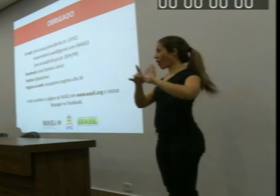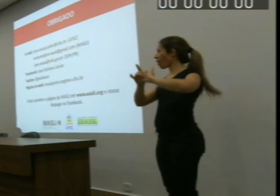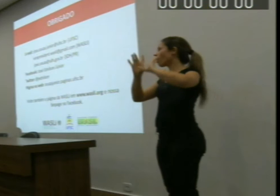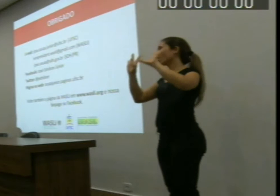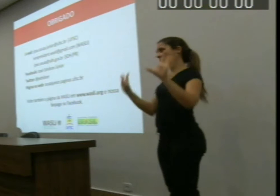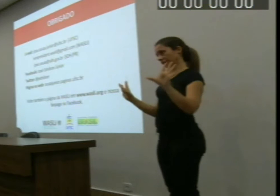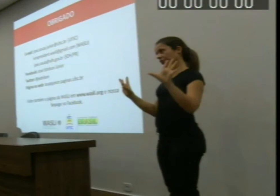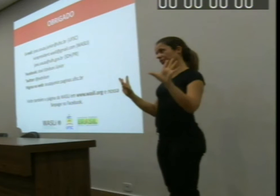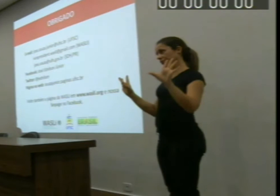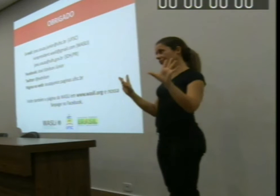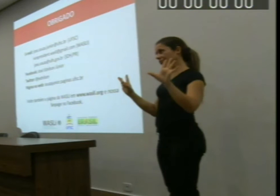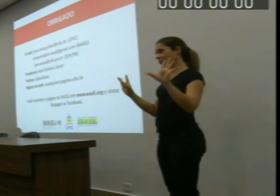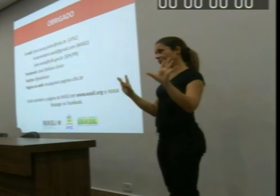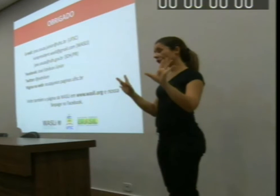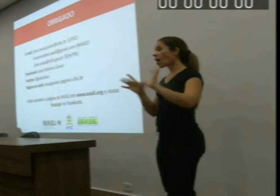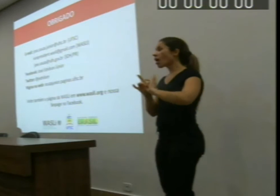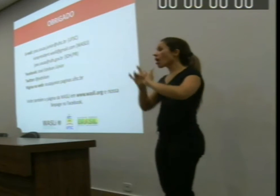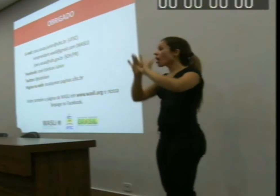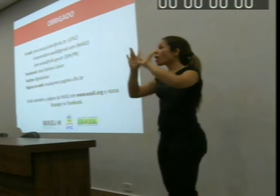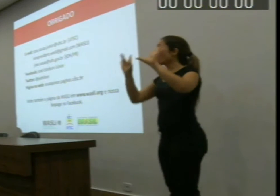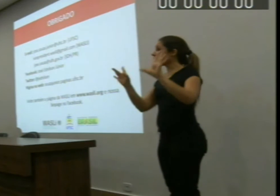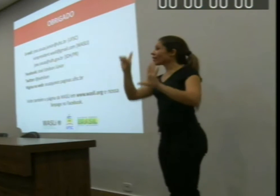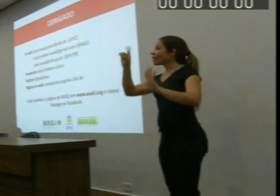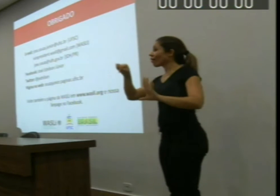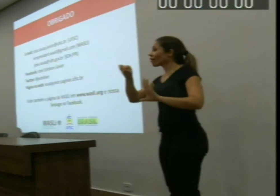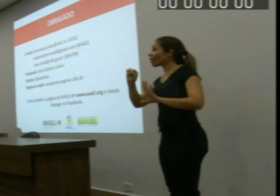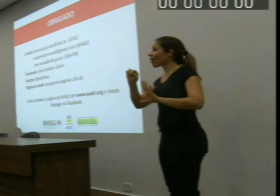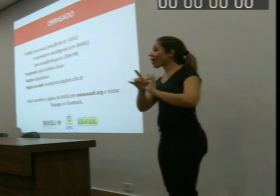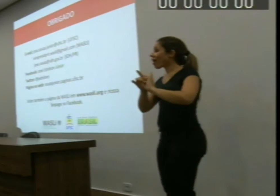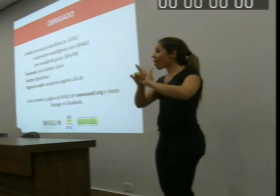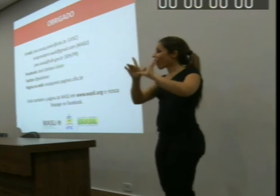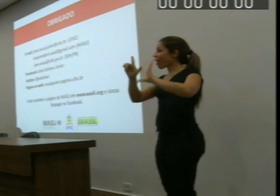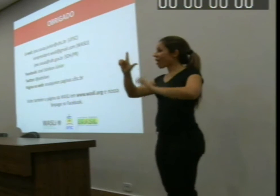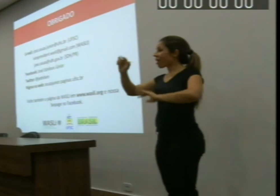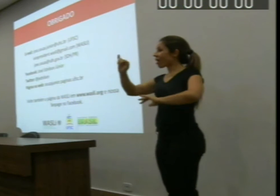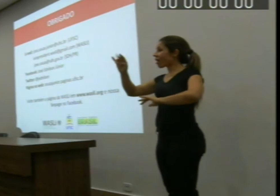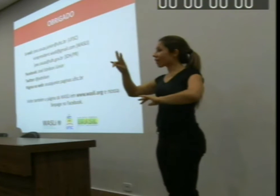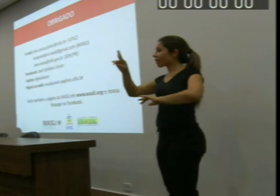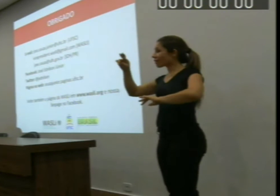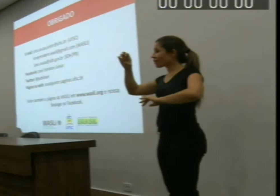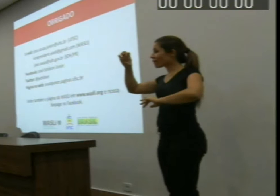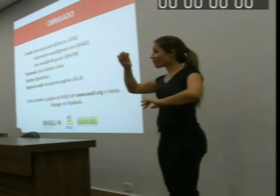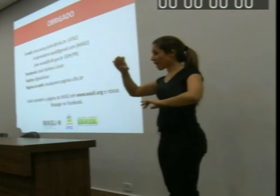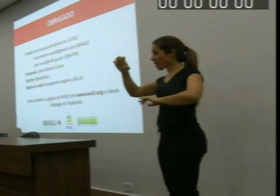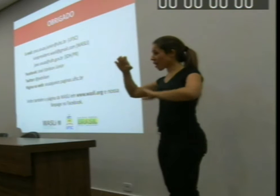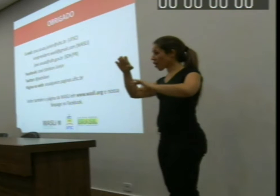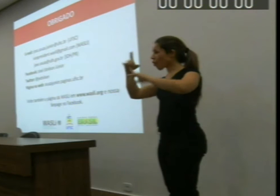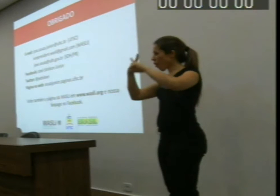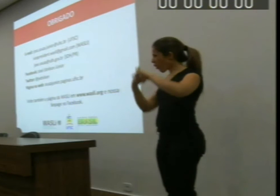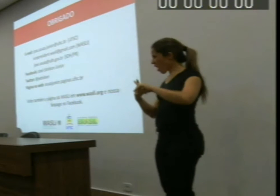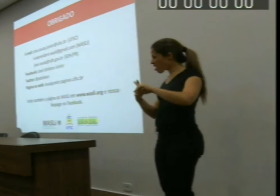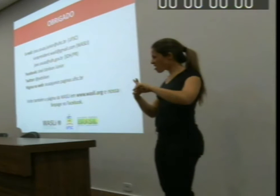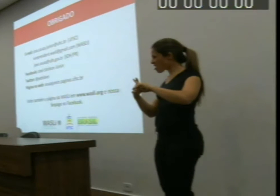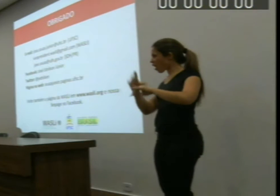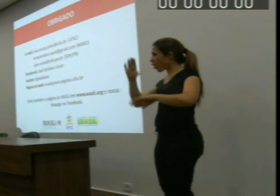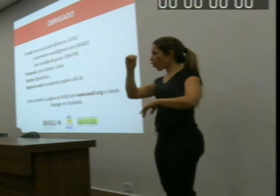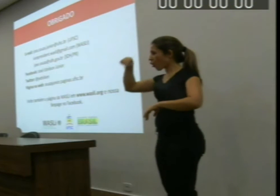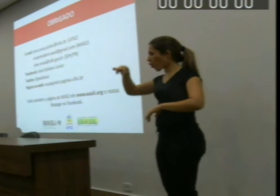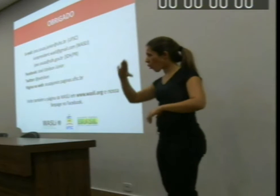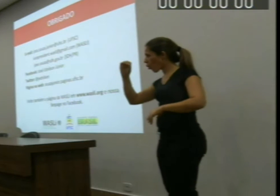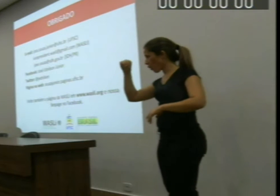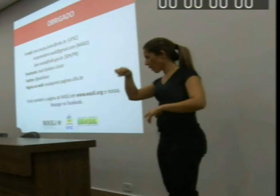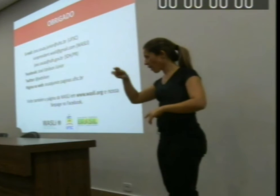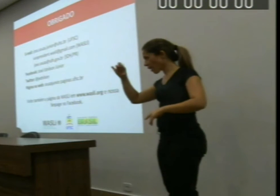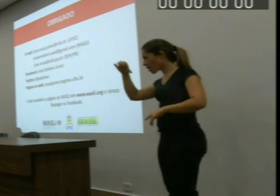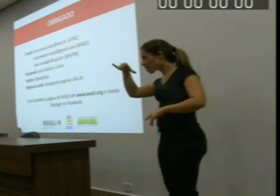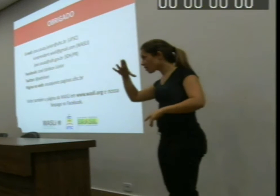essa liberdade se chama livre concorrência Quando você diz ou qualquer organização determina que a